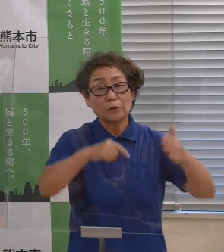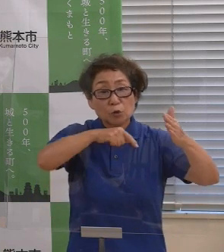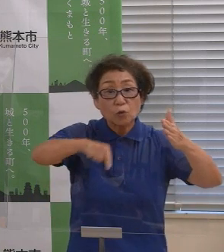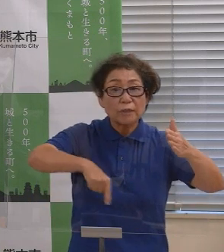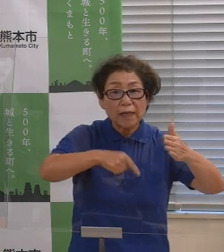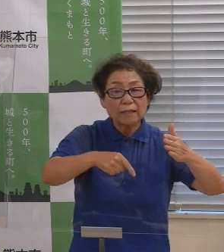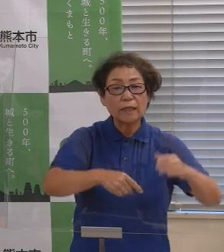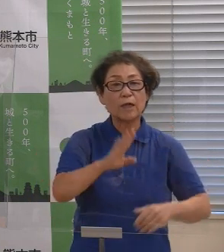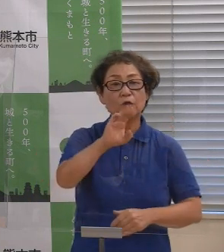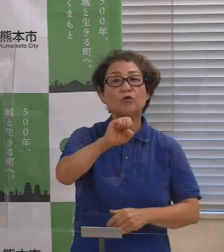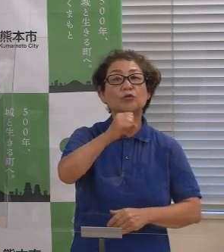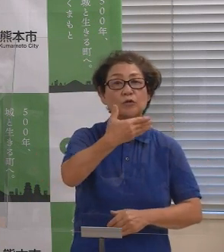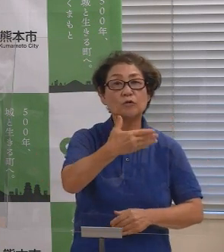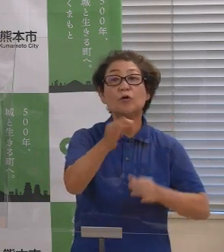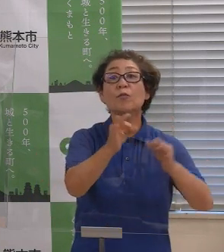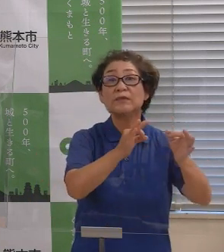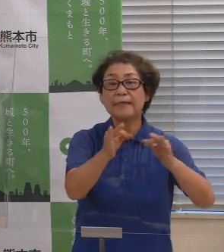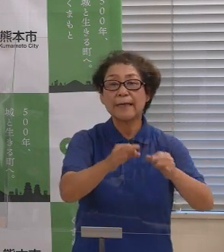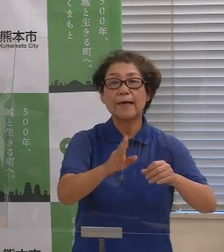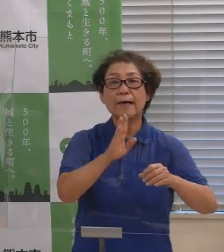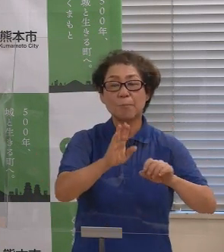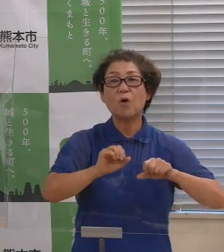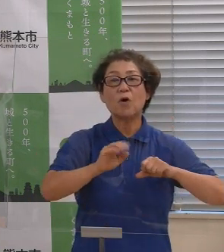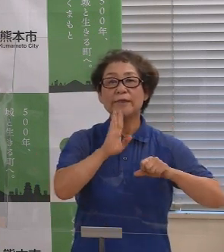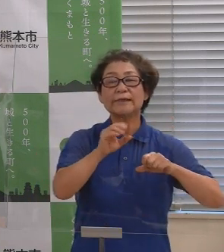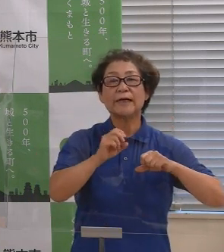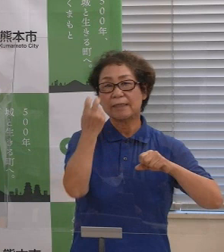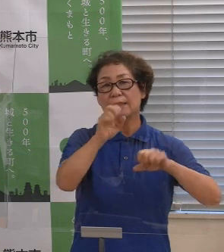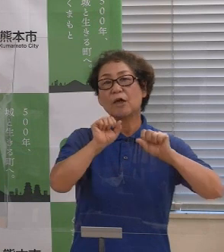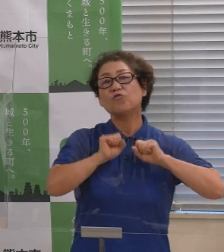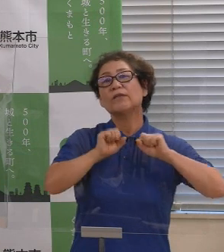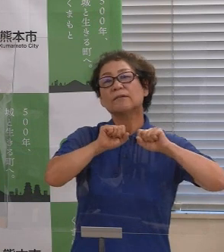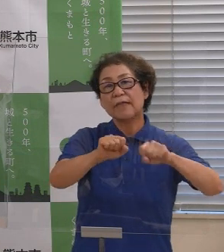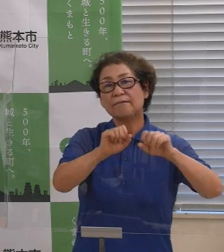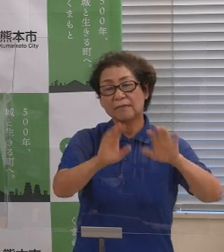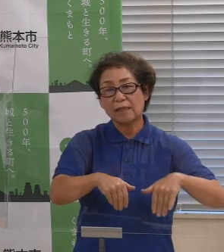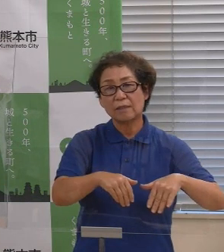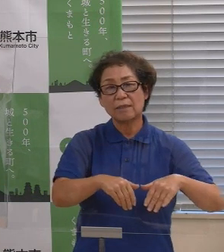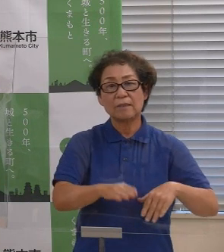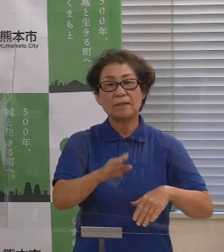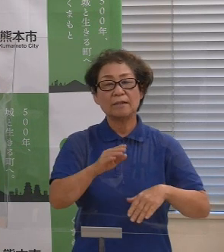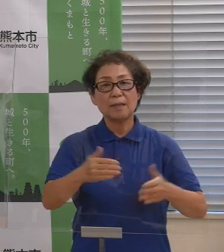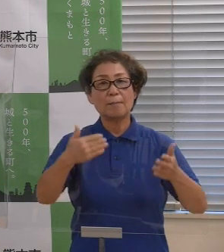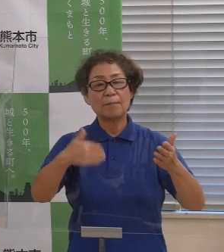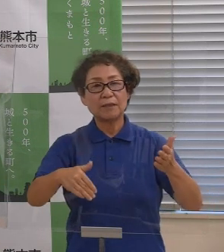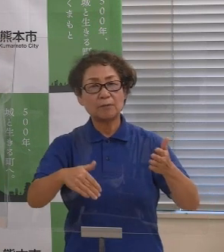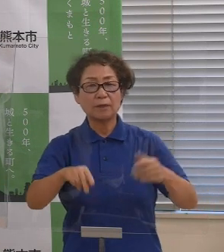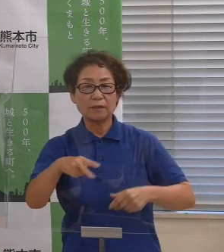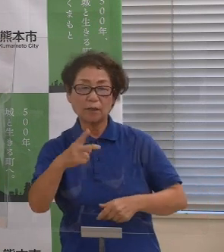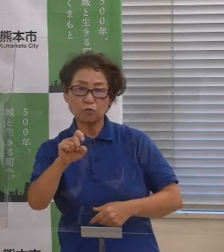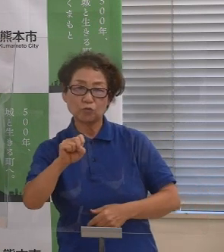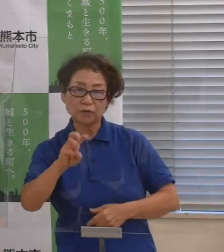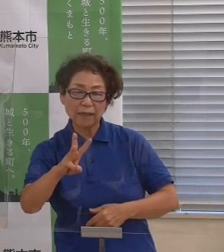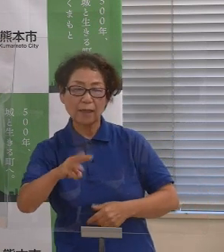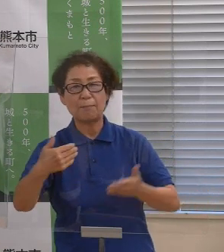中で49店舗が、もう実施済みだということ、それから、未実施が243ということになります